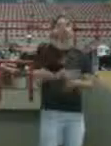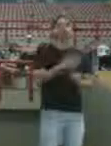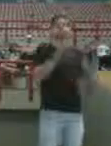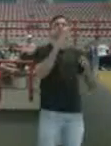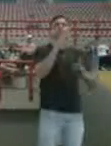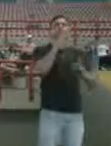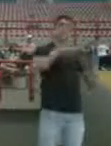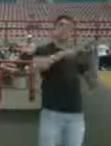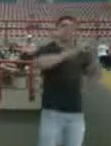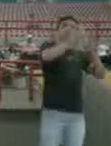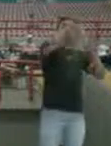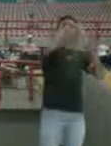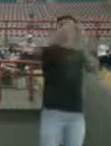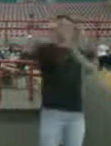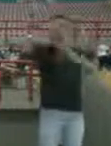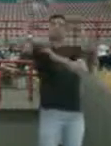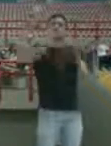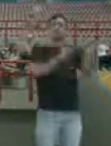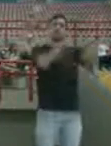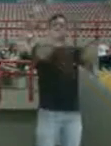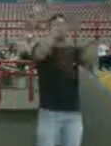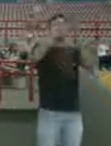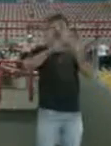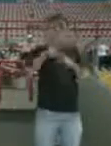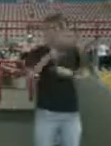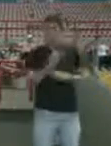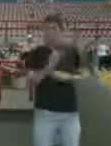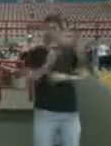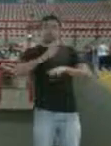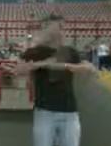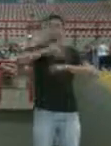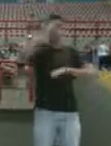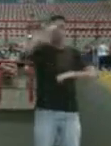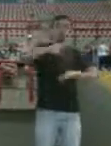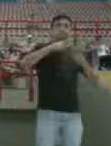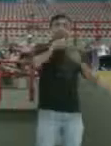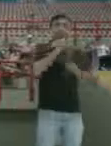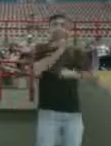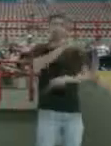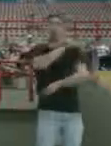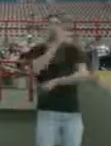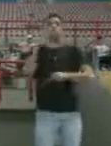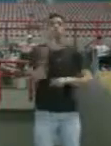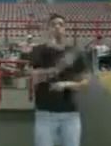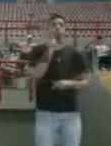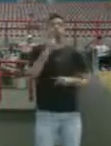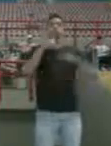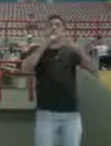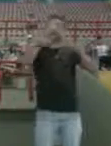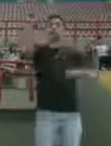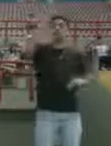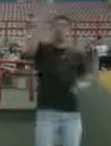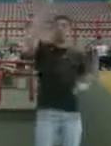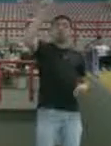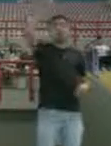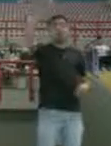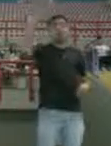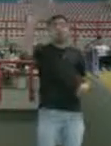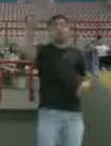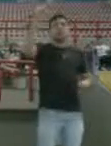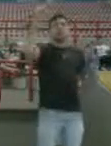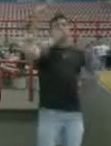Brasil tem inovação tecnológica. A pesquisa do pré-sal é nossa, a pesquisa do Proálcool é nossa. Hoje a Europa usa